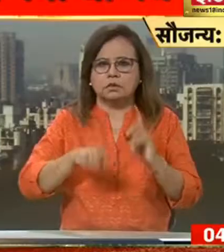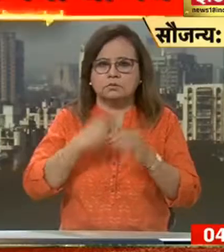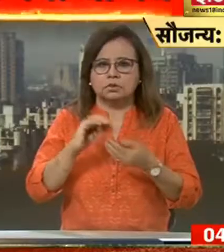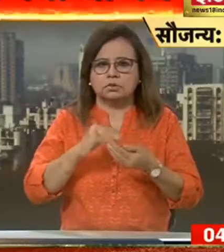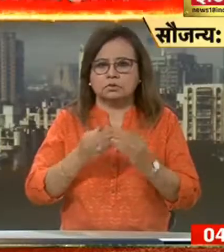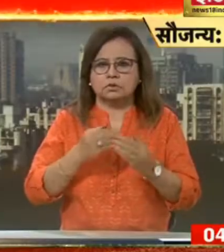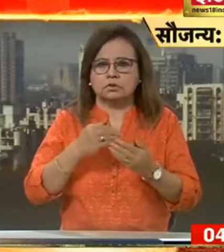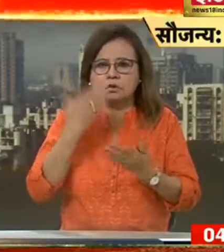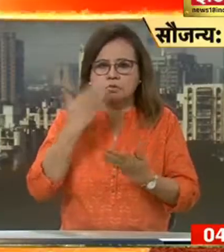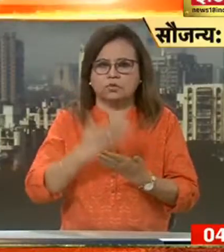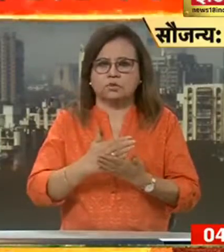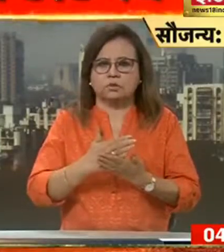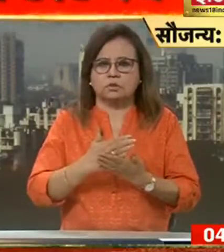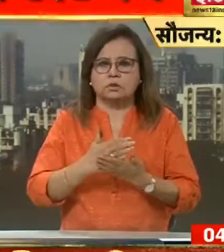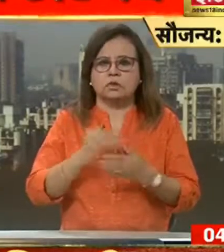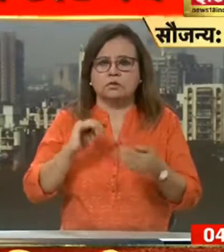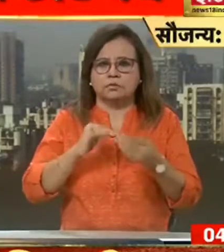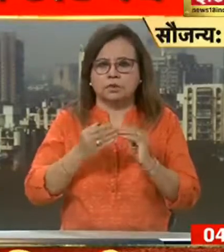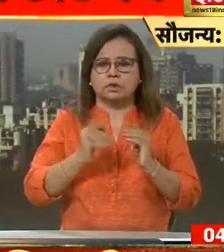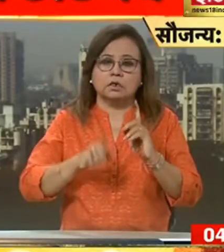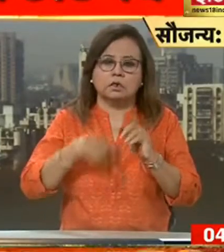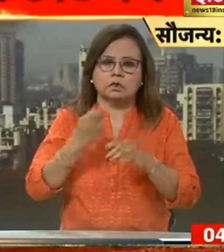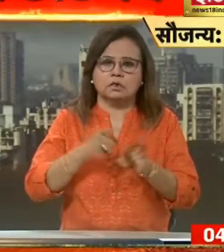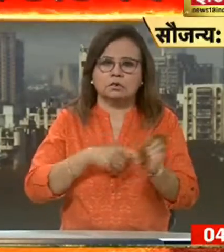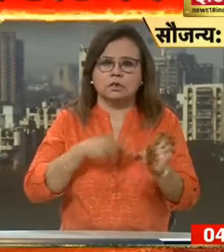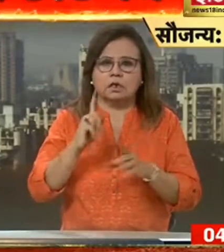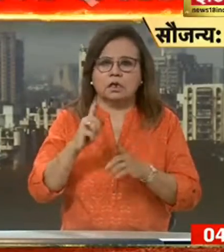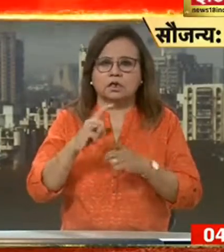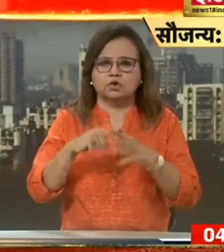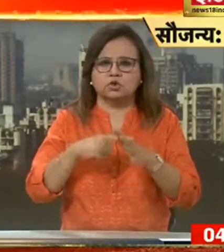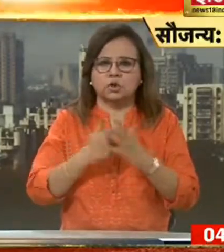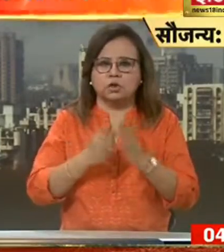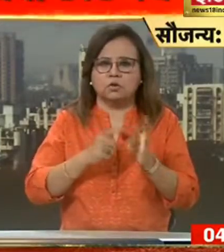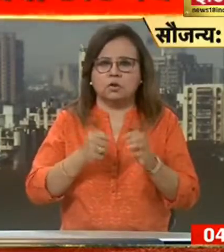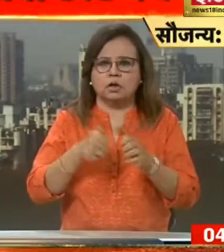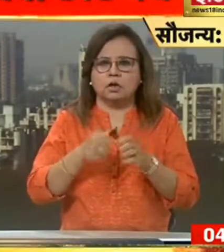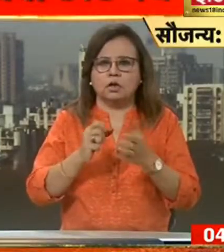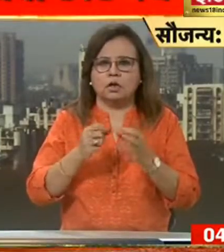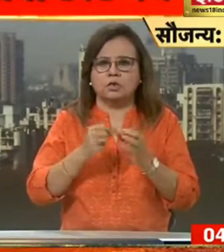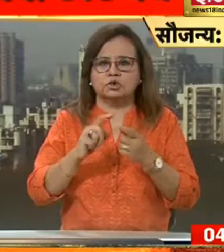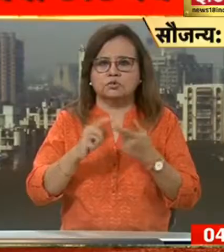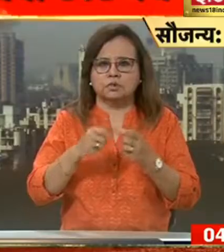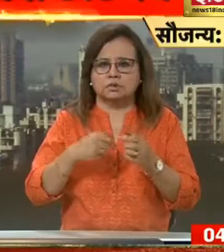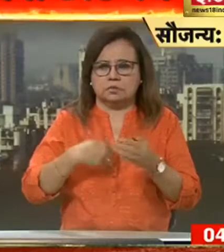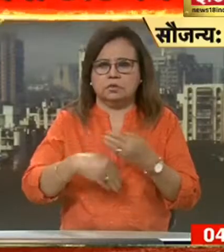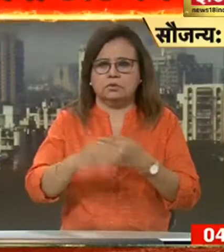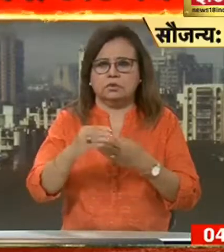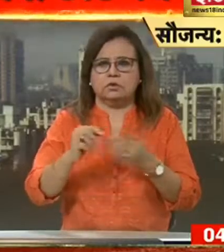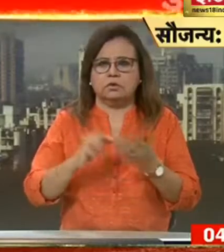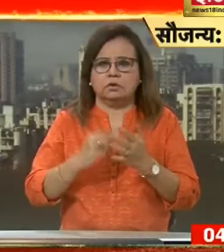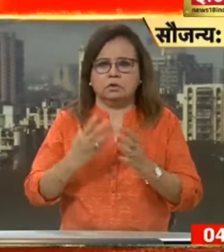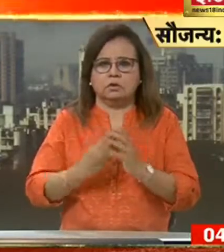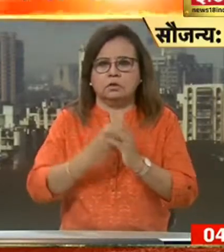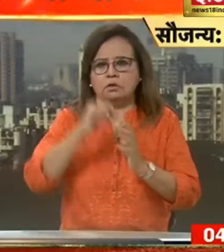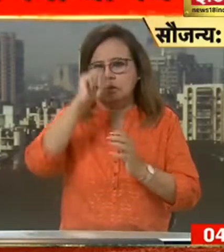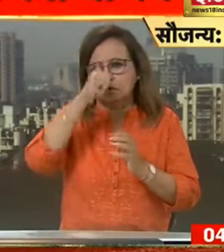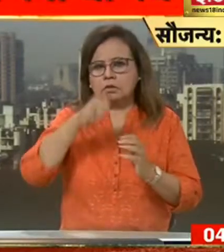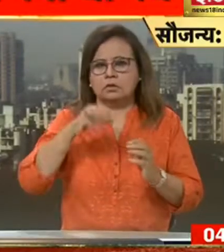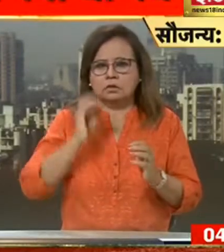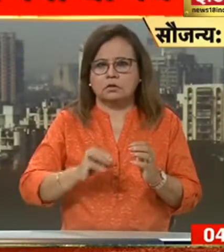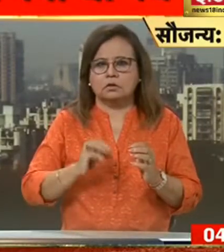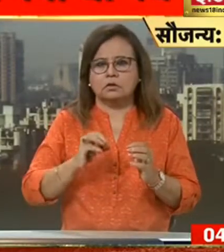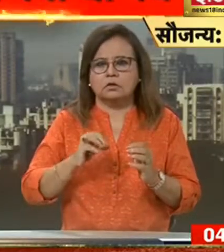के बाद इस मैच को स्थगित कर दिया गया था यह चकली को सबस्क्राइब टीम इंडिया